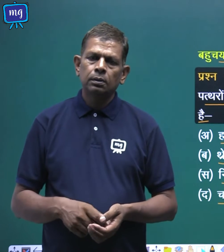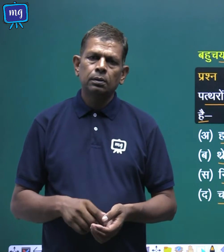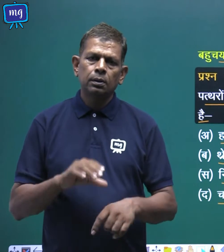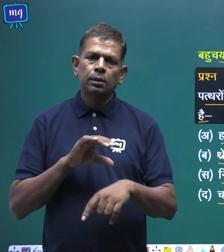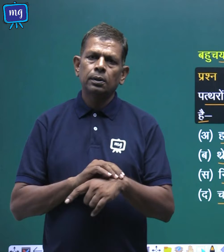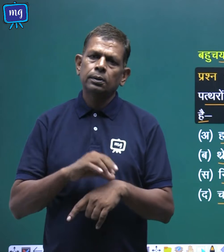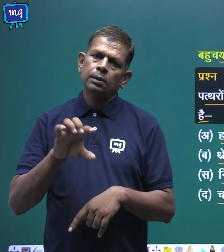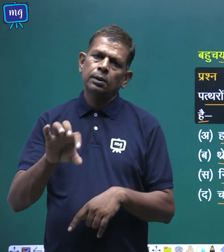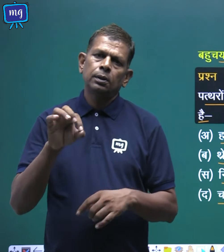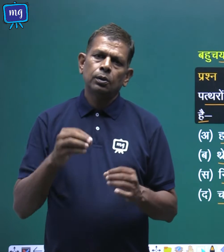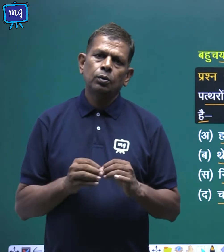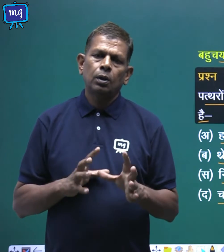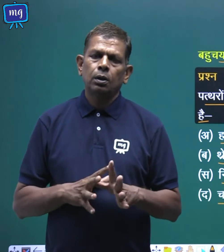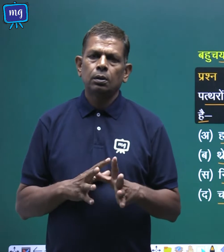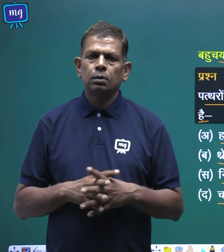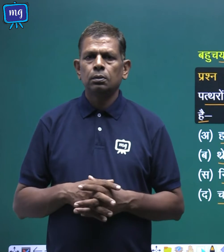हस्तचयन द्वारा।